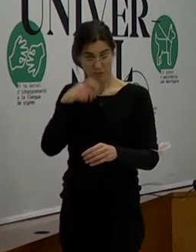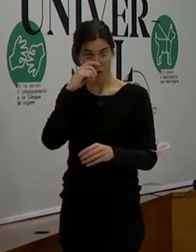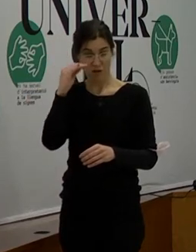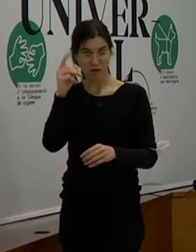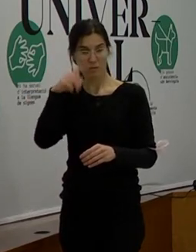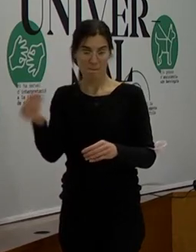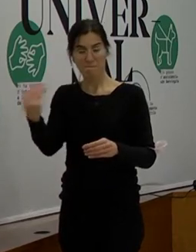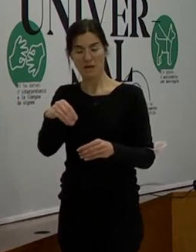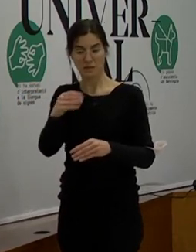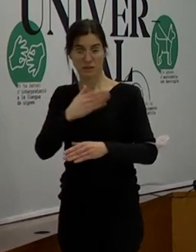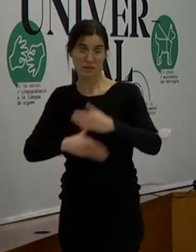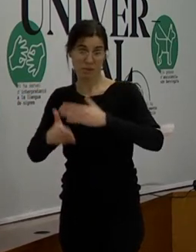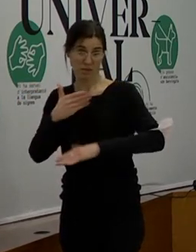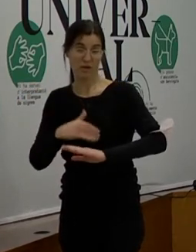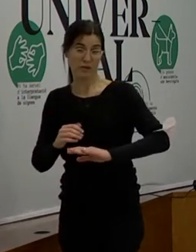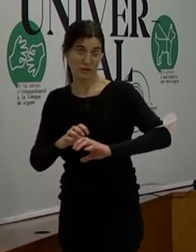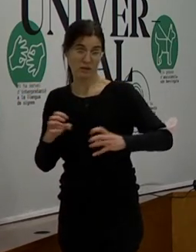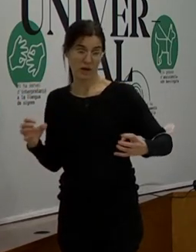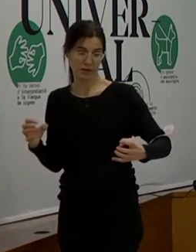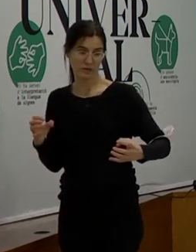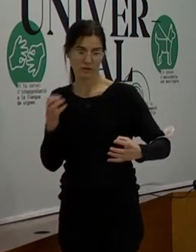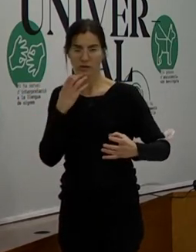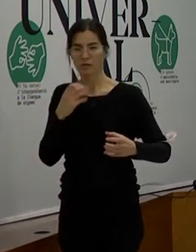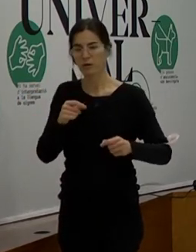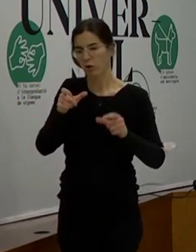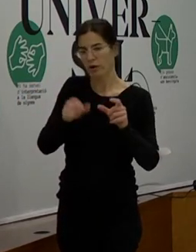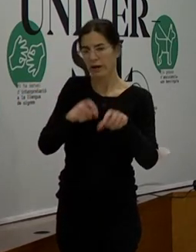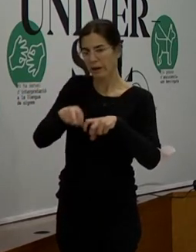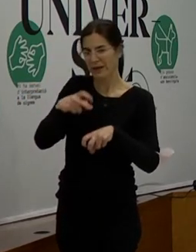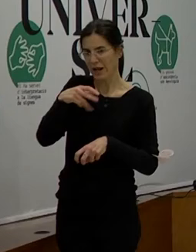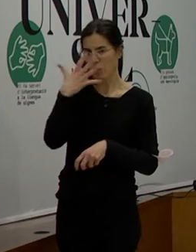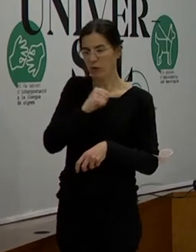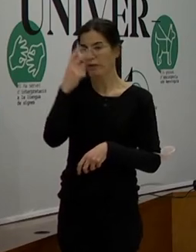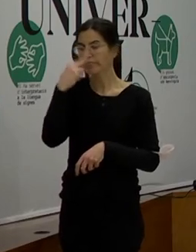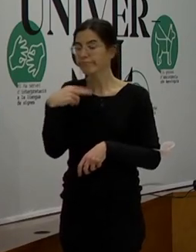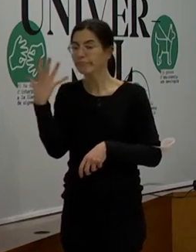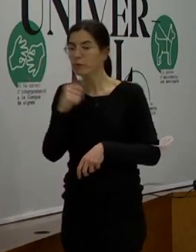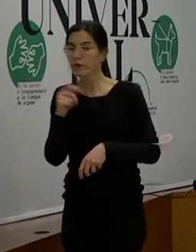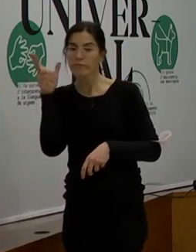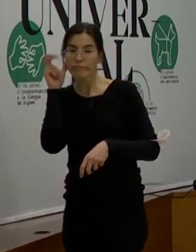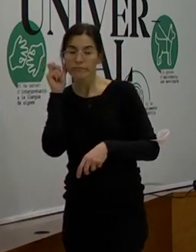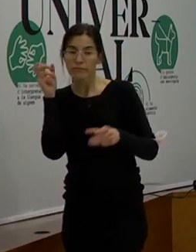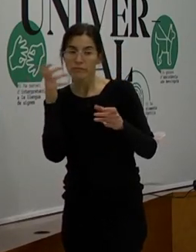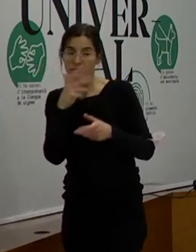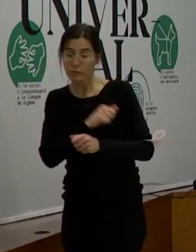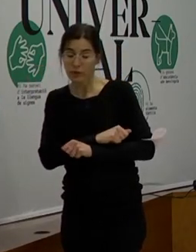les discapacitats més severes, el que no camina, el que no veu, el que no sent, el que no li